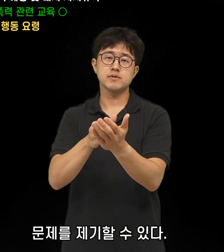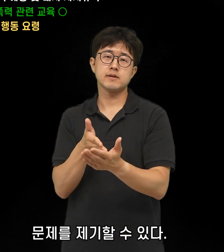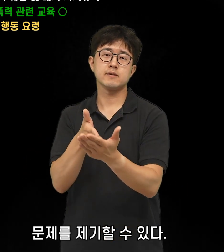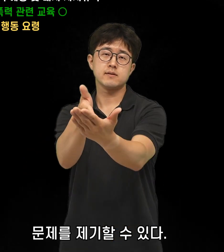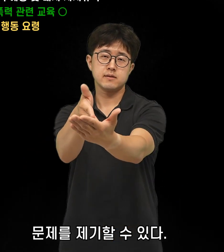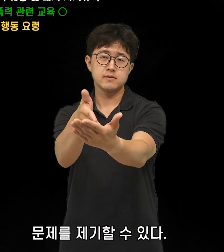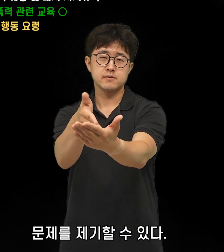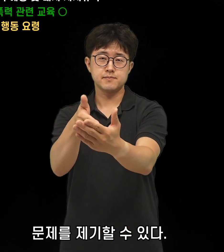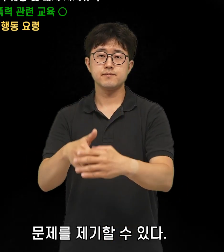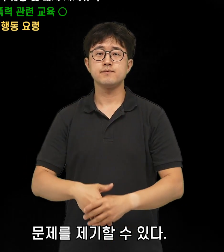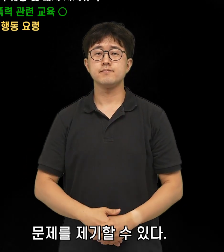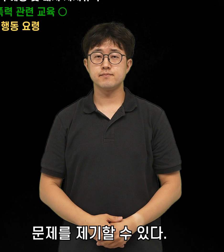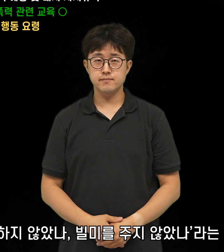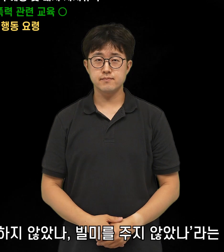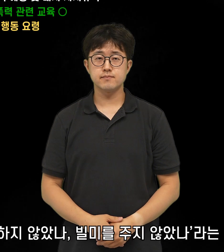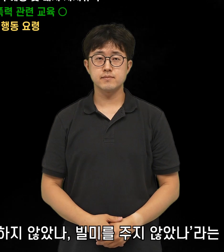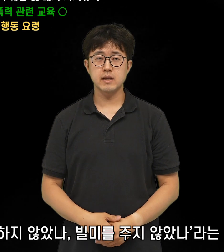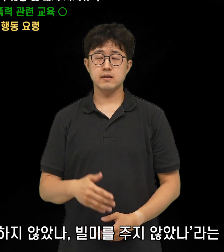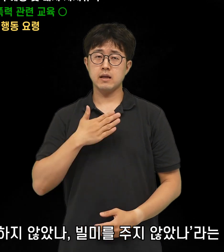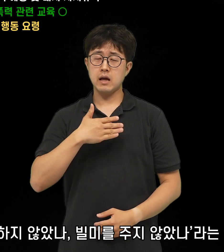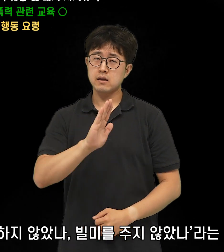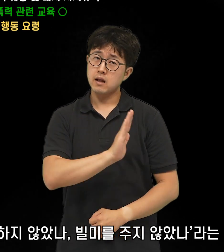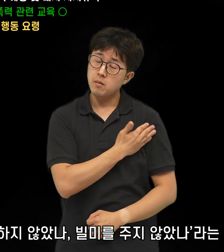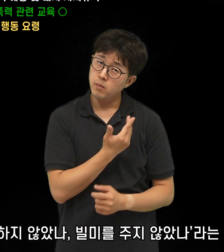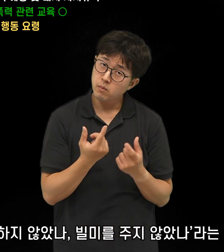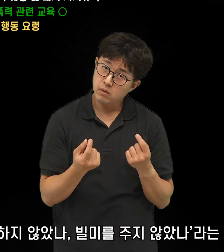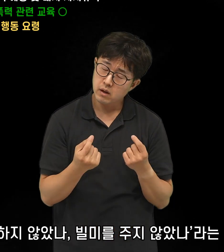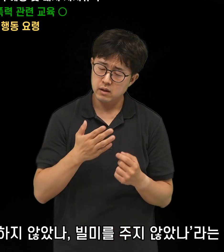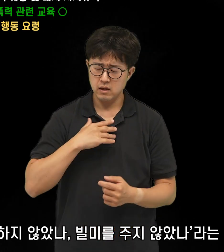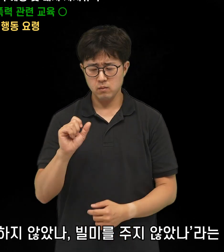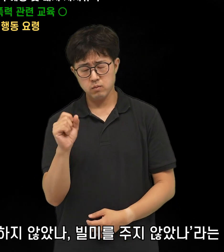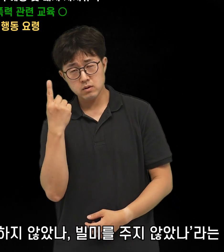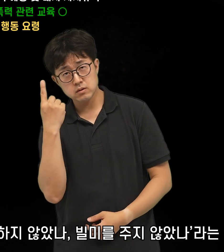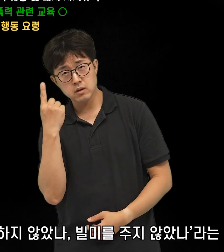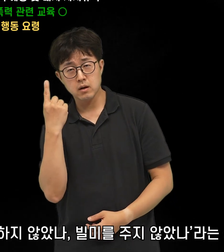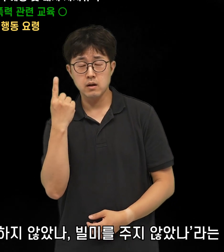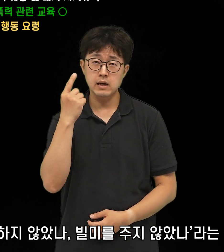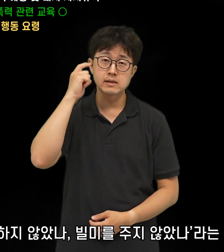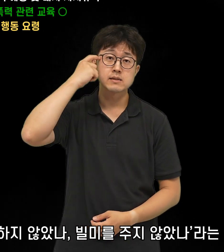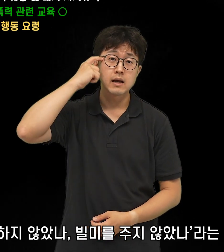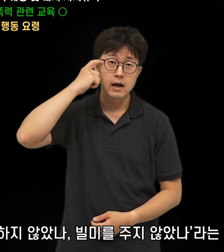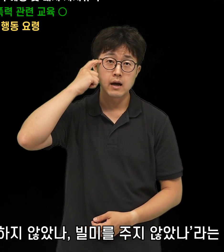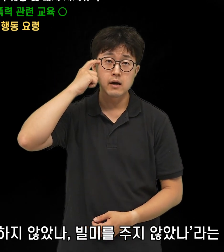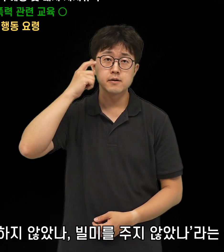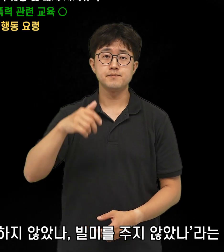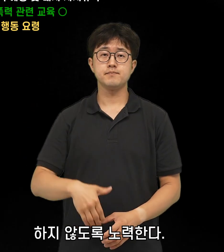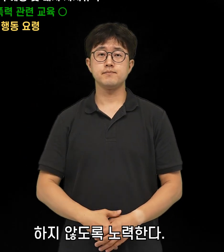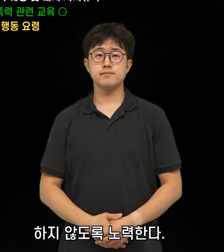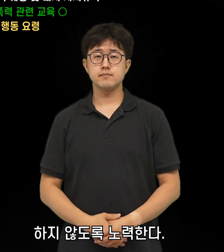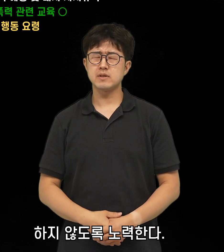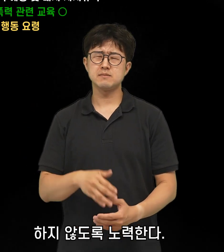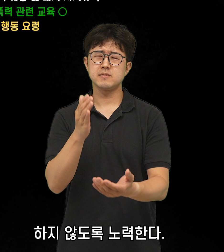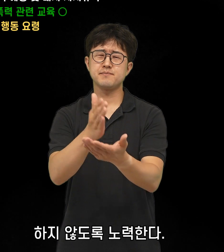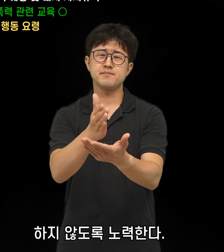있다. 내가 잘못하지 않았나, 빌미를 주지 않았나 라는 생각은 하지 않도록